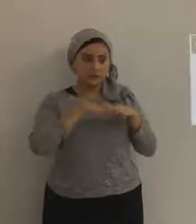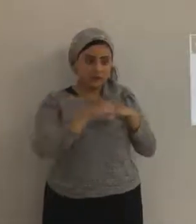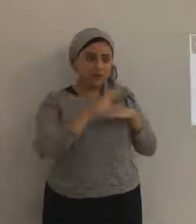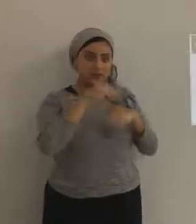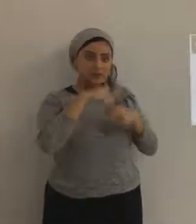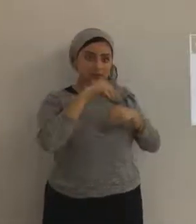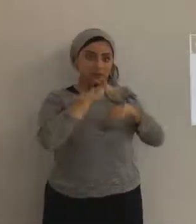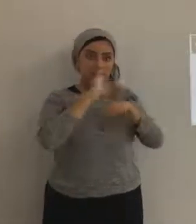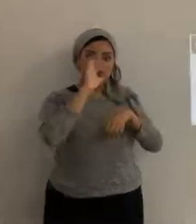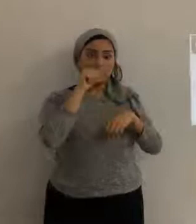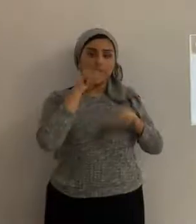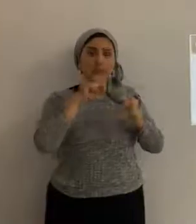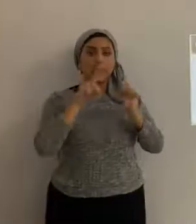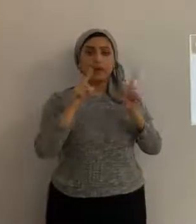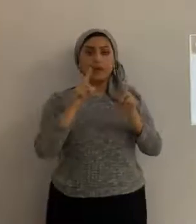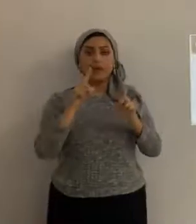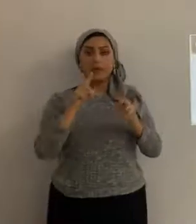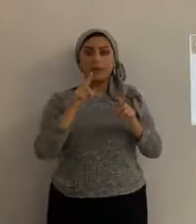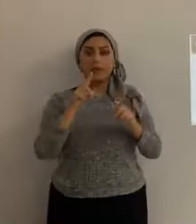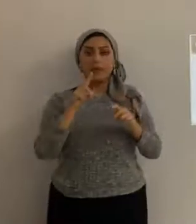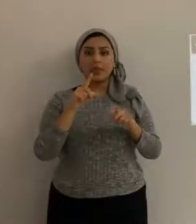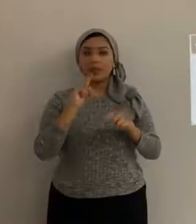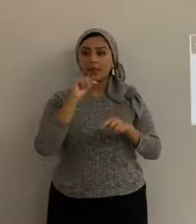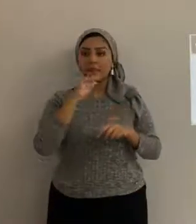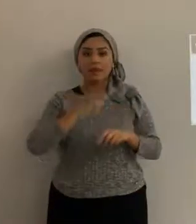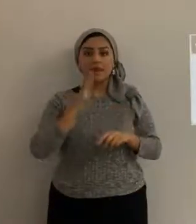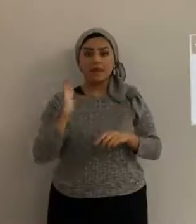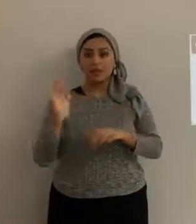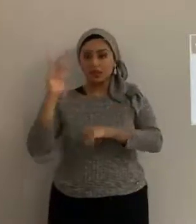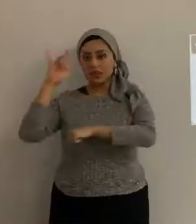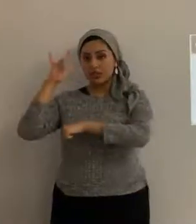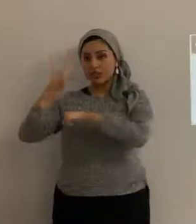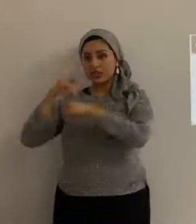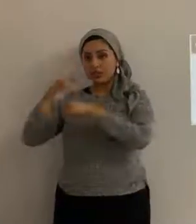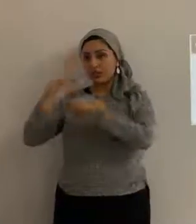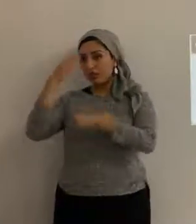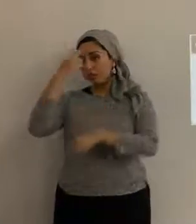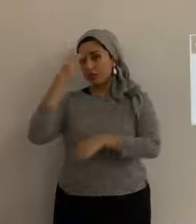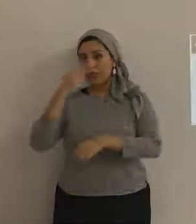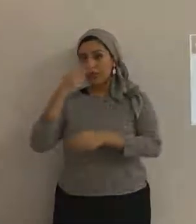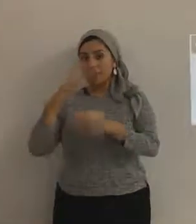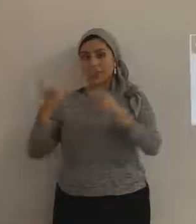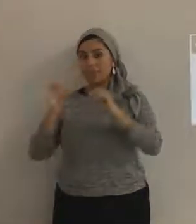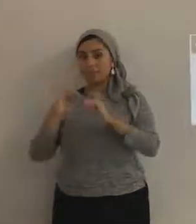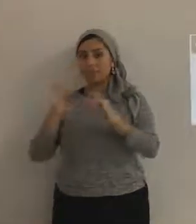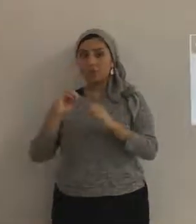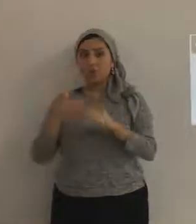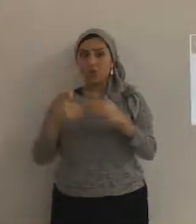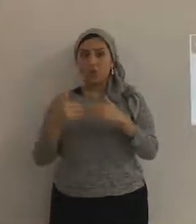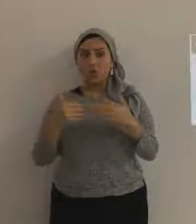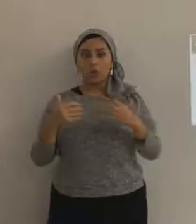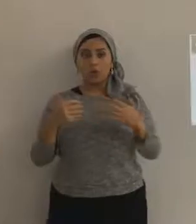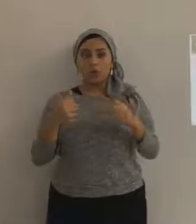pero me refiero que nunca en la fortaleza Antonia ahí mismo, sino todo tenía que ver con el lugar intermedio que había. Y